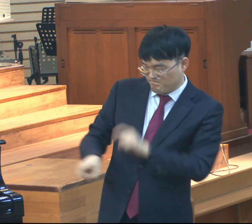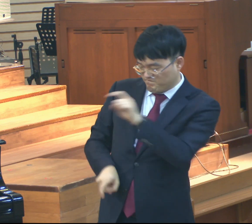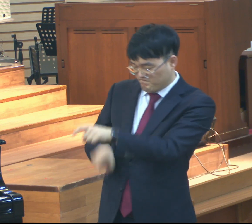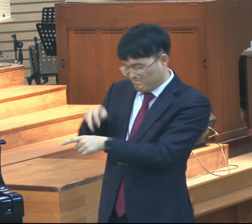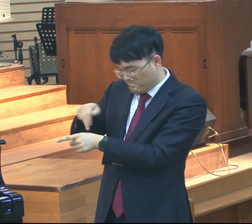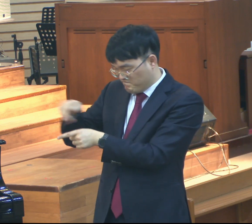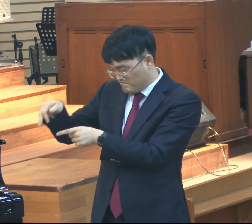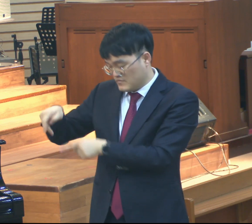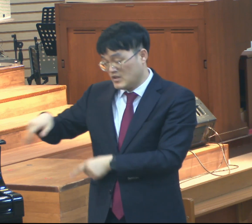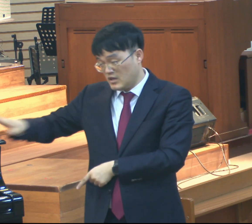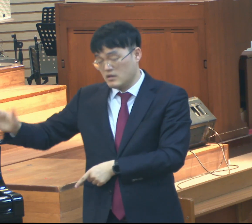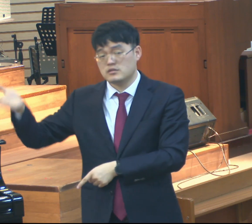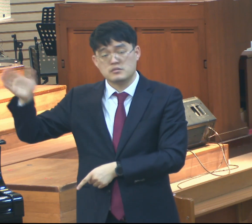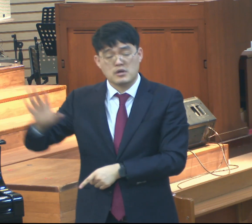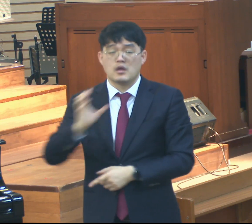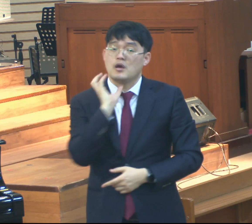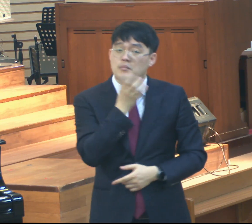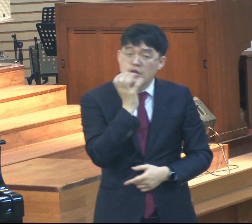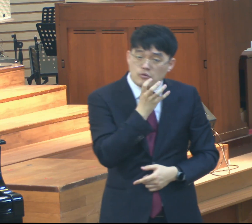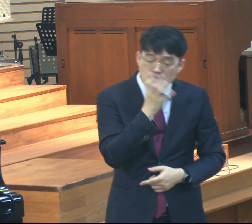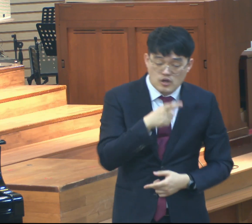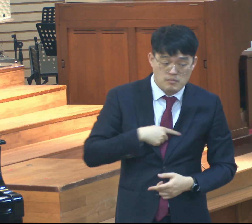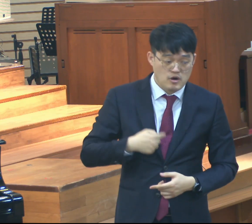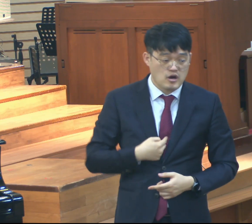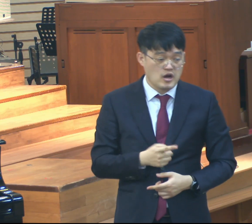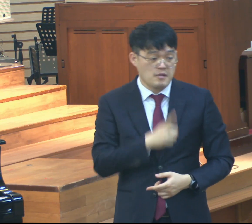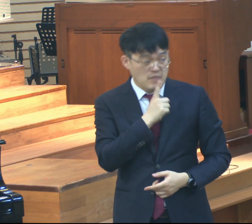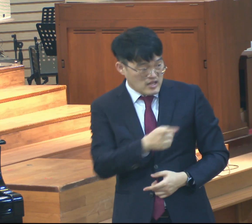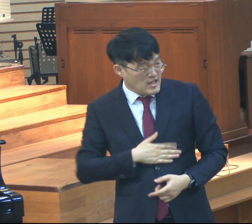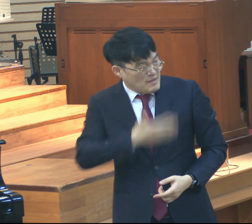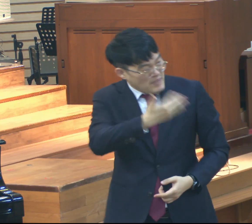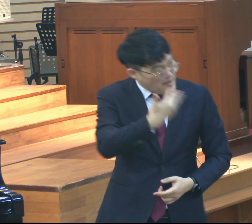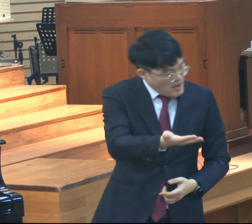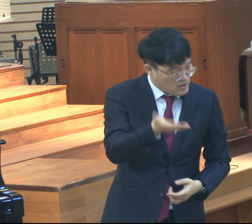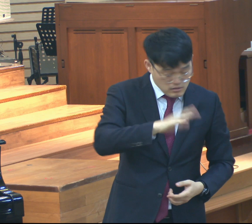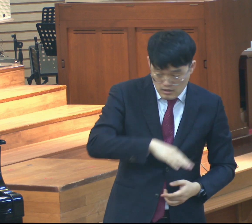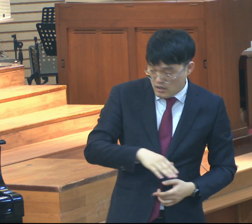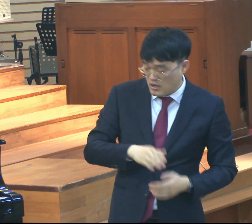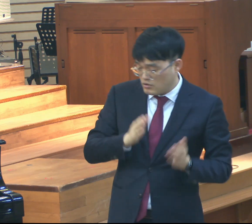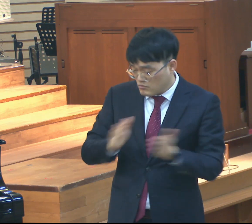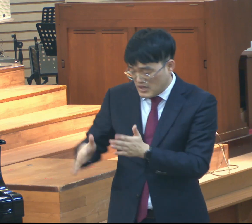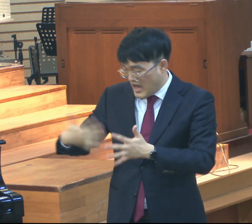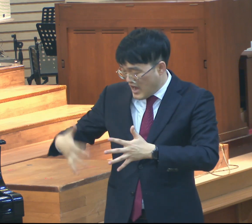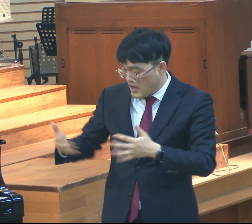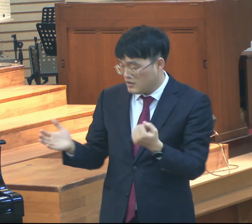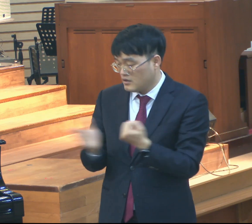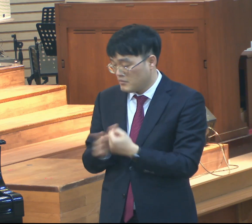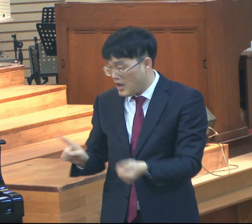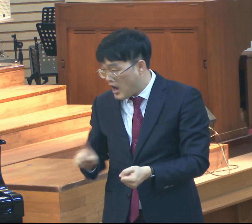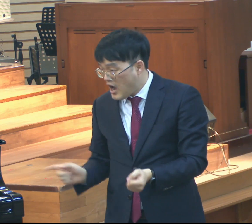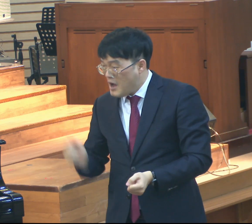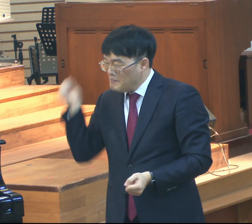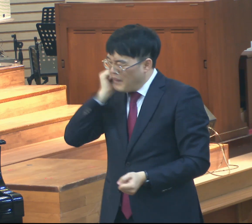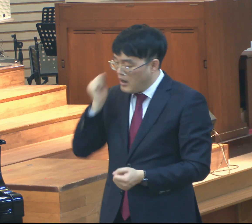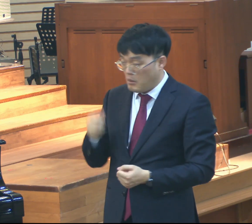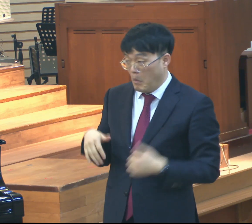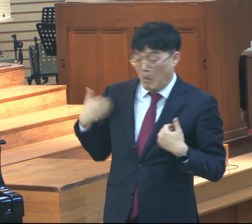베드로는 처음부터 준비되지 않았기에 실패했다는 것을 기록했습니다. 요한복음을 기록했을 때